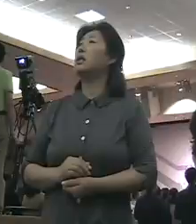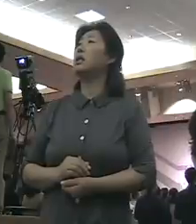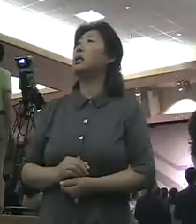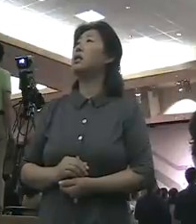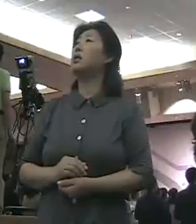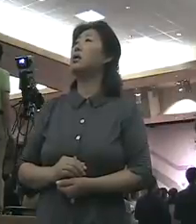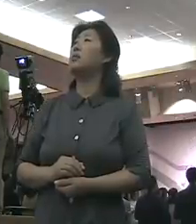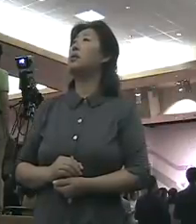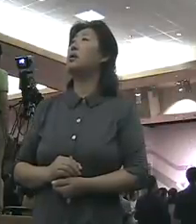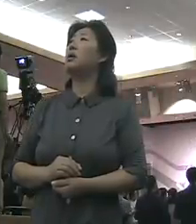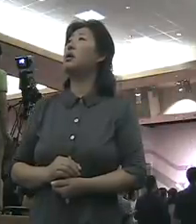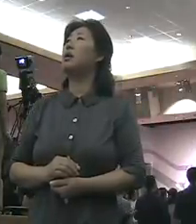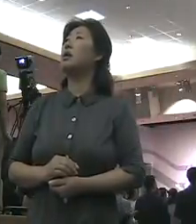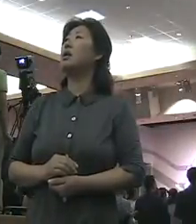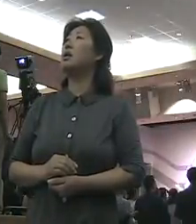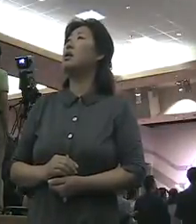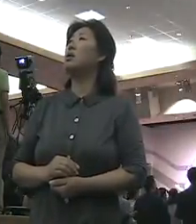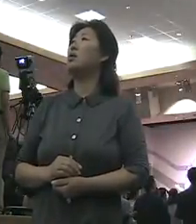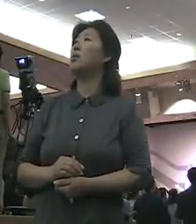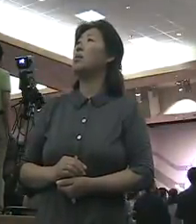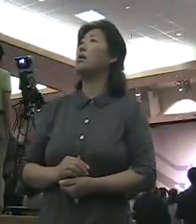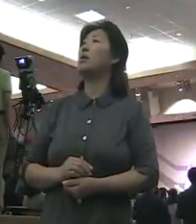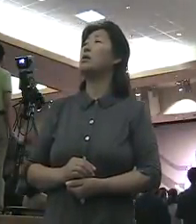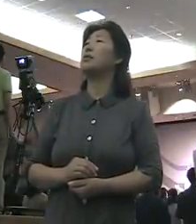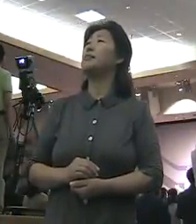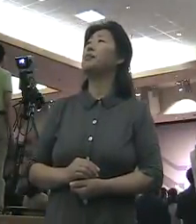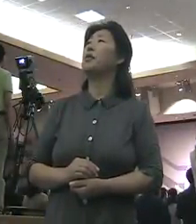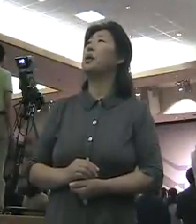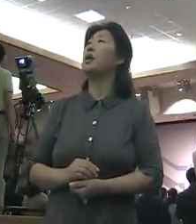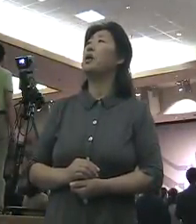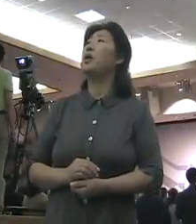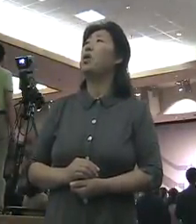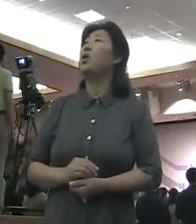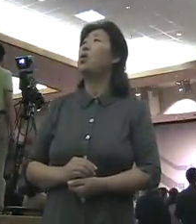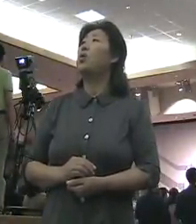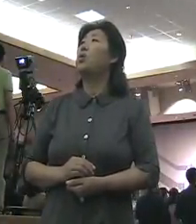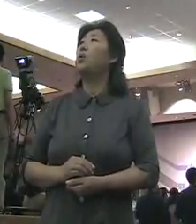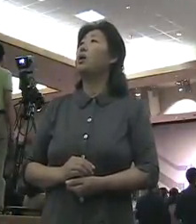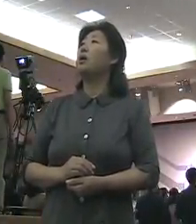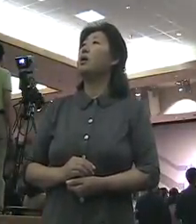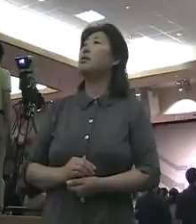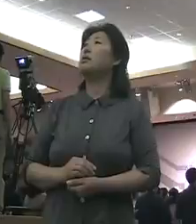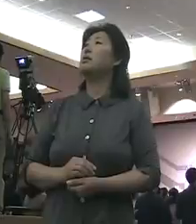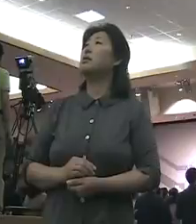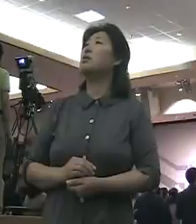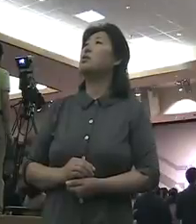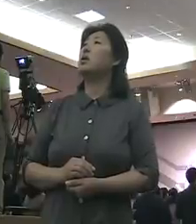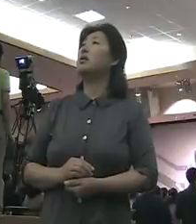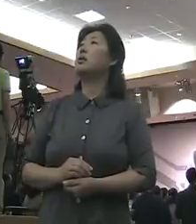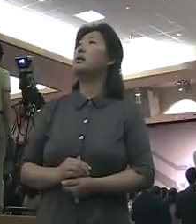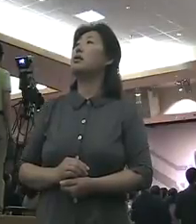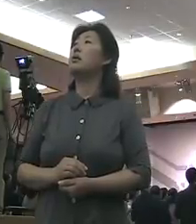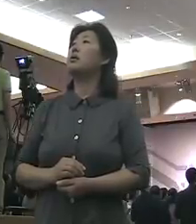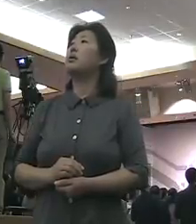in the midst of, we raise you up, we raise you up,